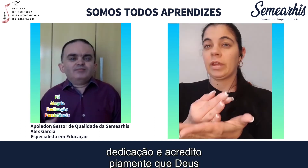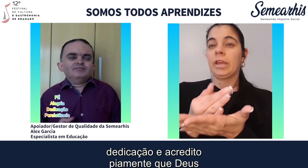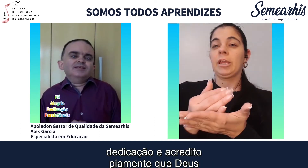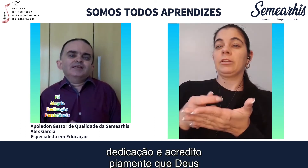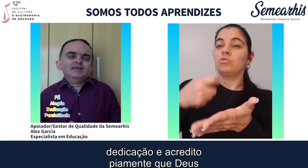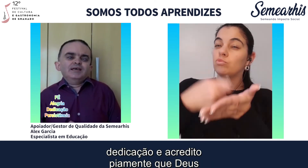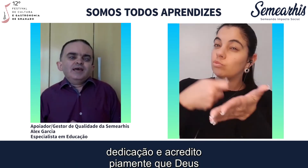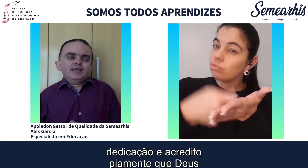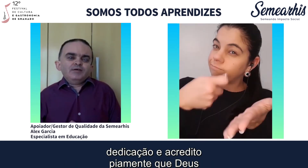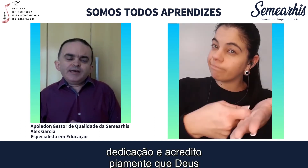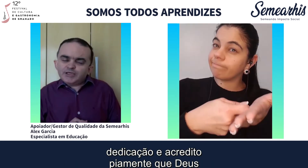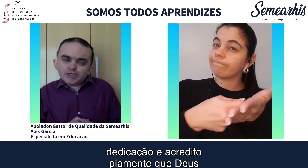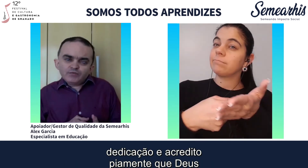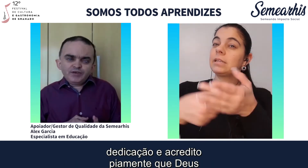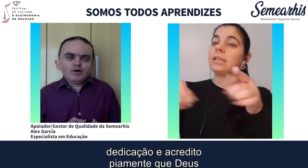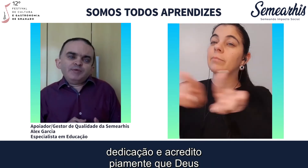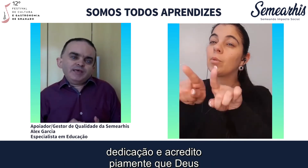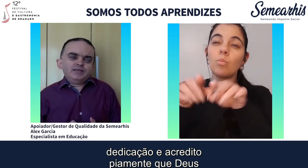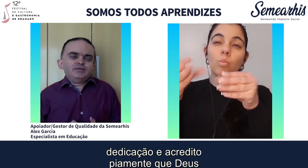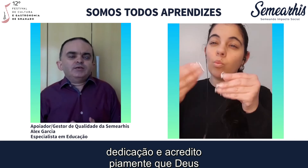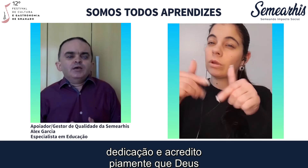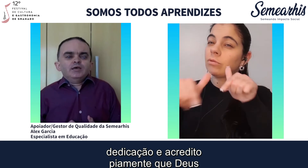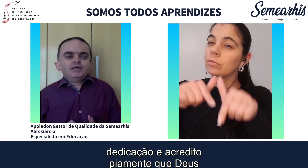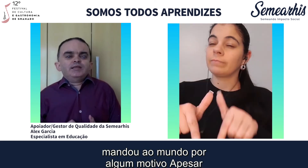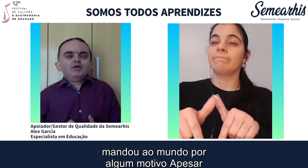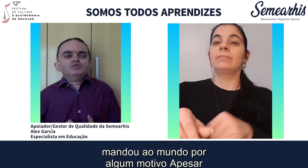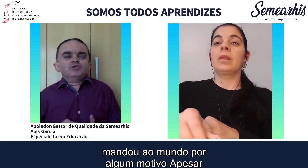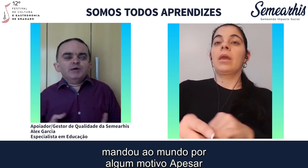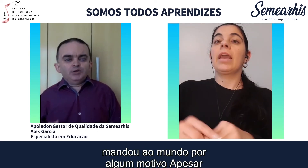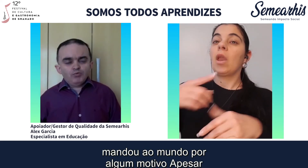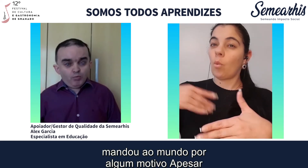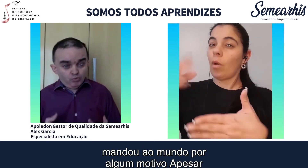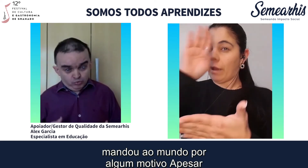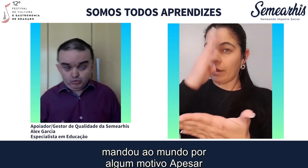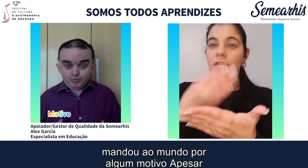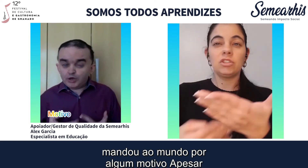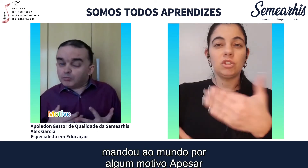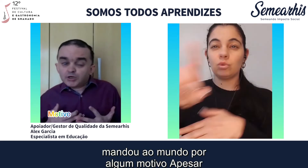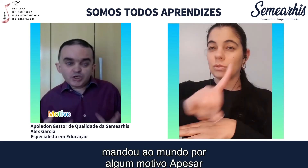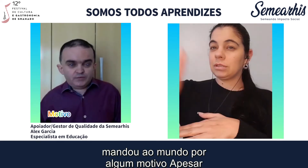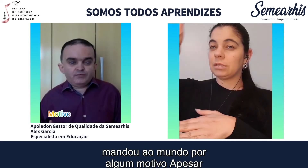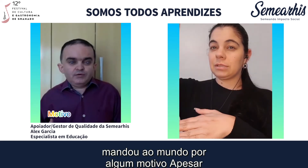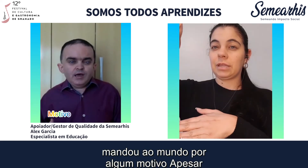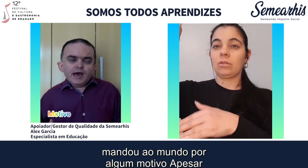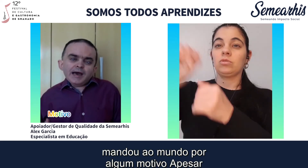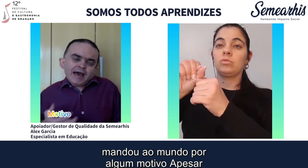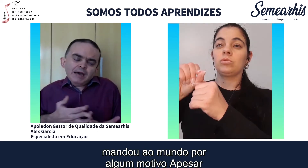dedicação. Eu acredito fielmente que Deus nos mandou ao mundo por algum